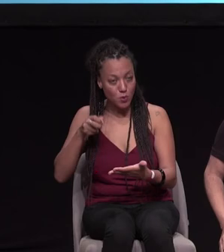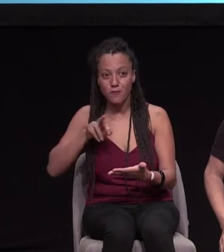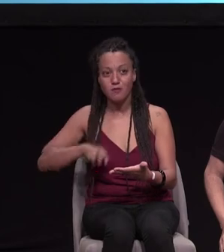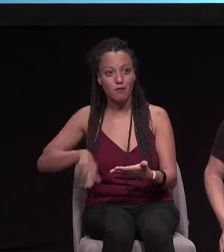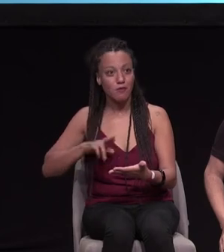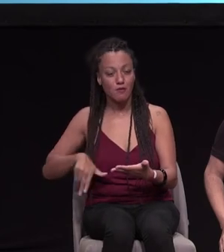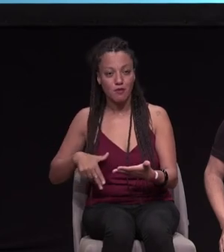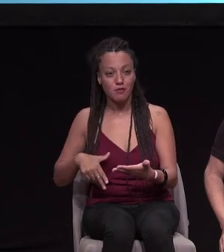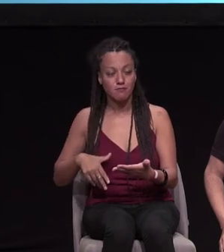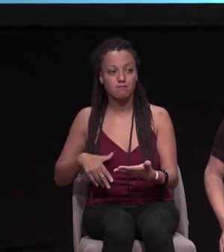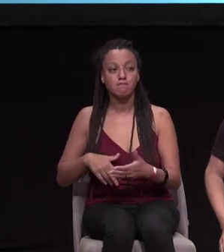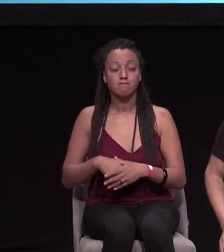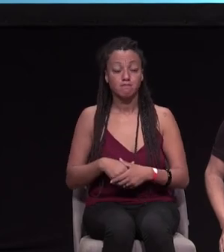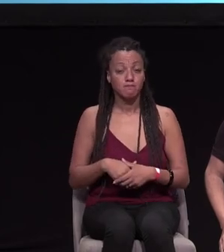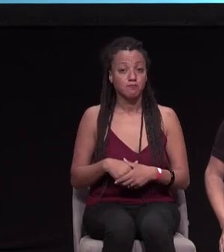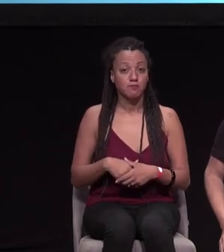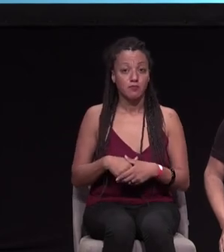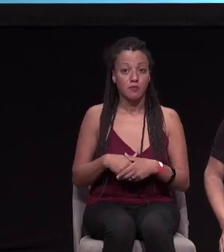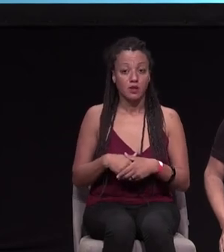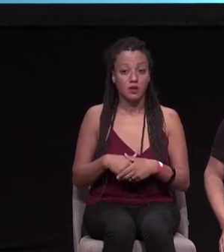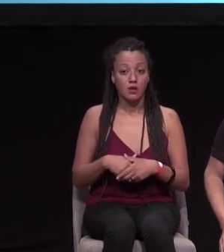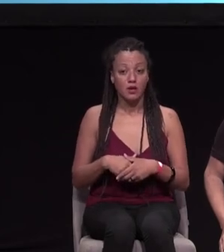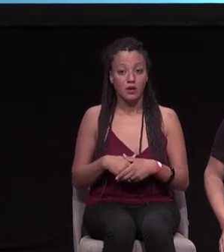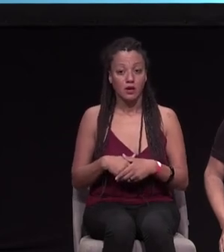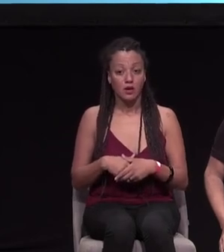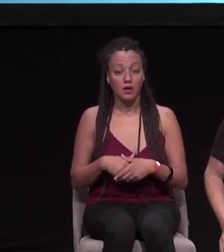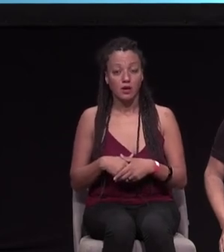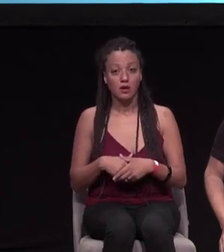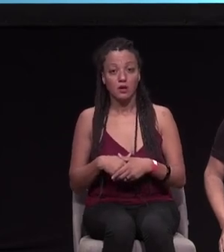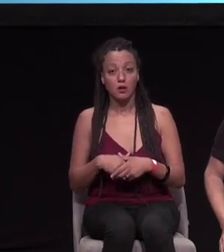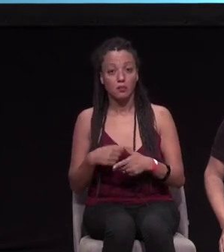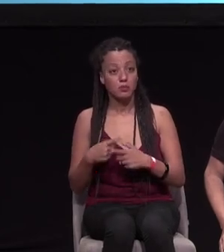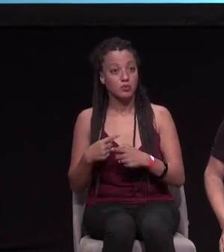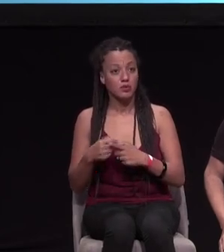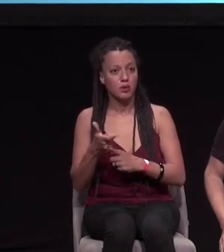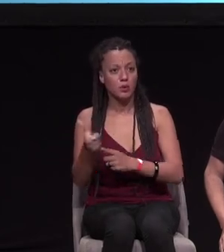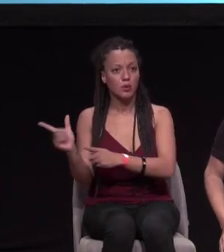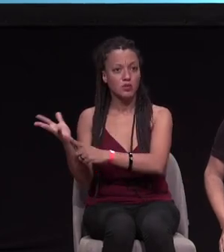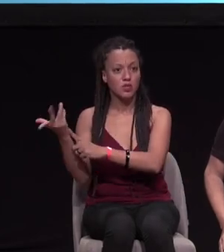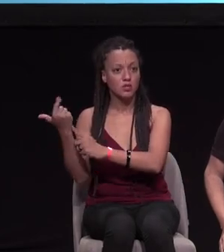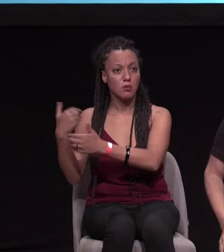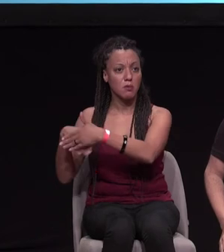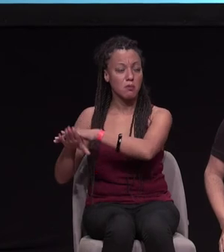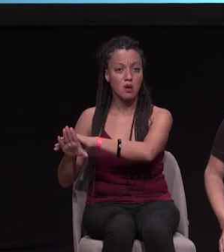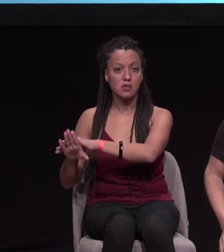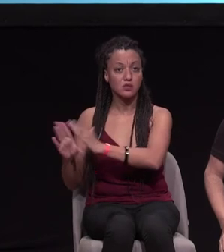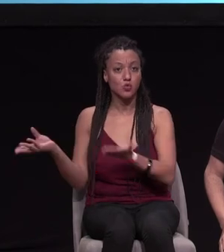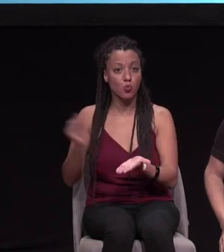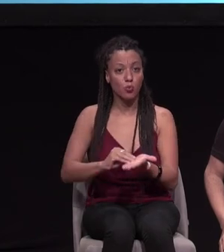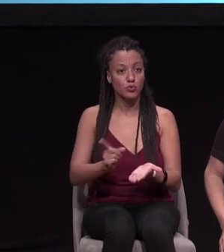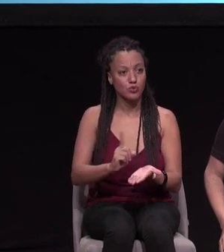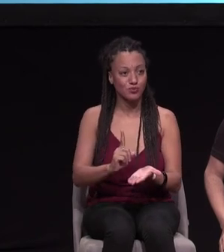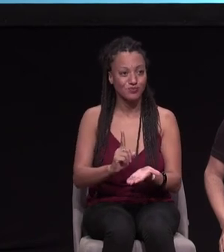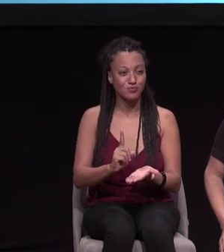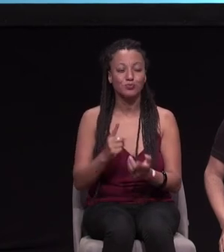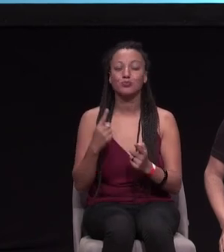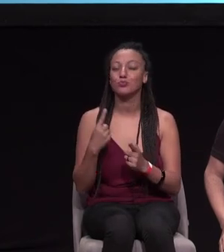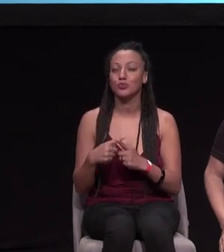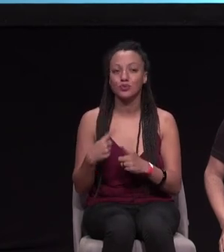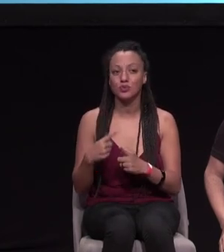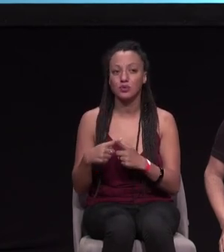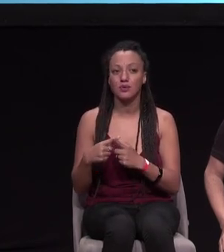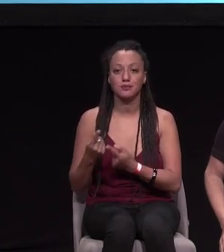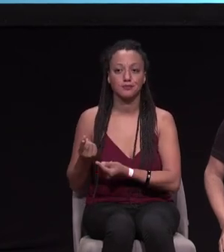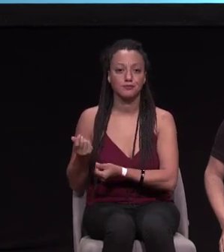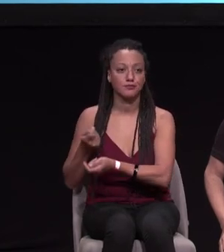foi que quando esse catálogo não inclui determinadas obras ele quer um problema inclusive e mercadológico que nada têm que ver com a história da